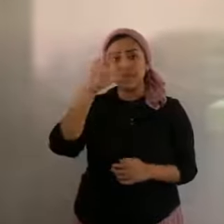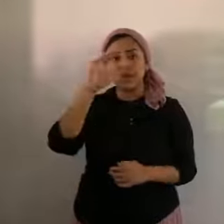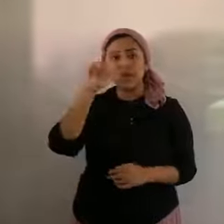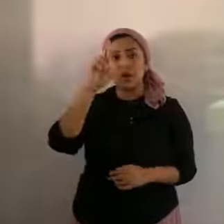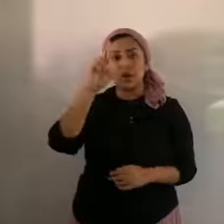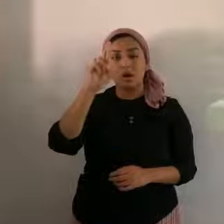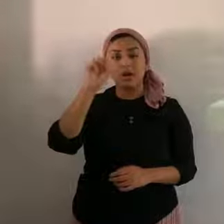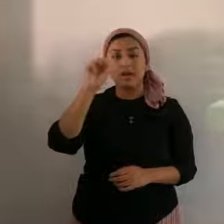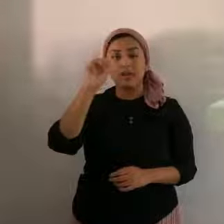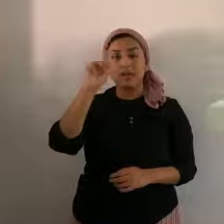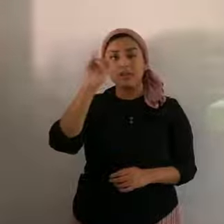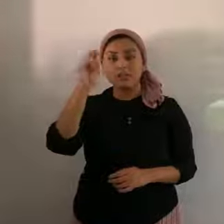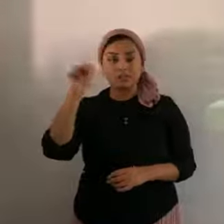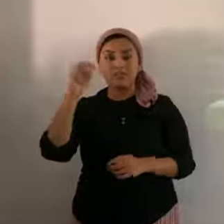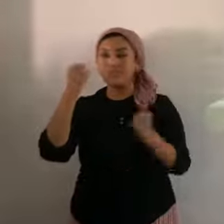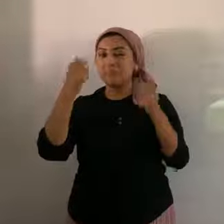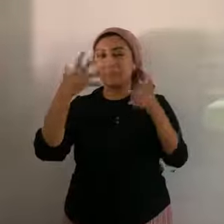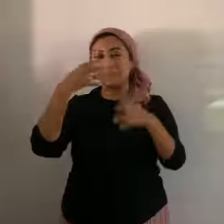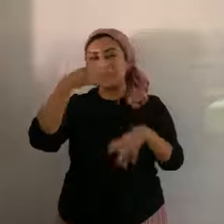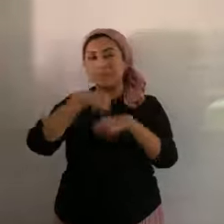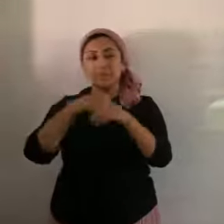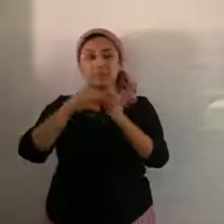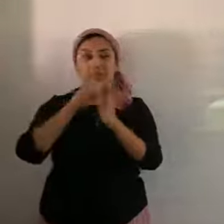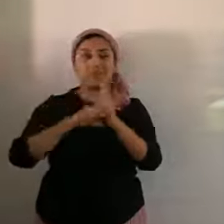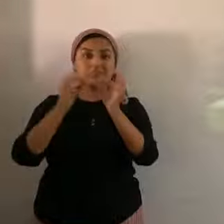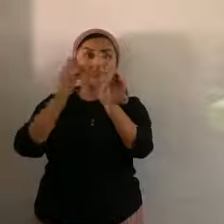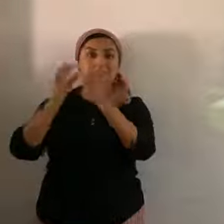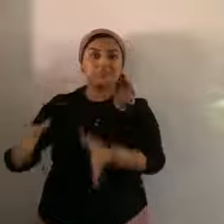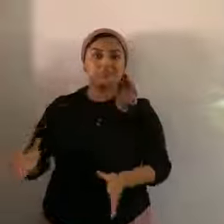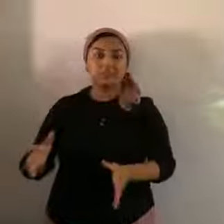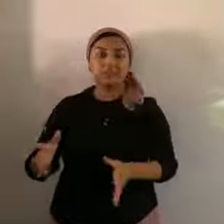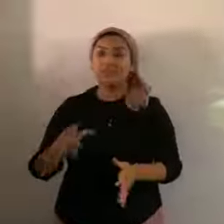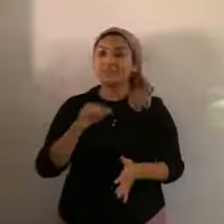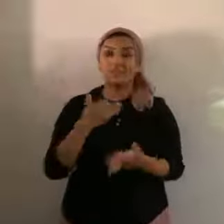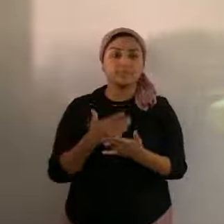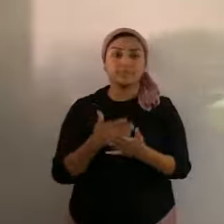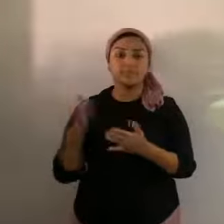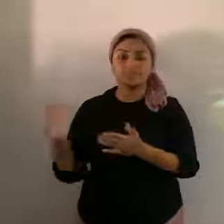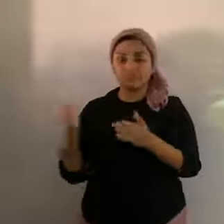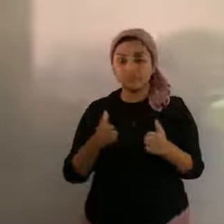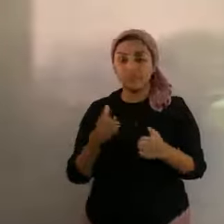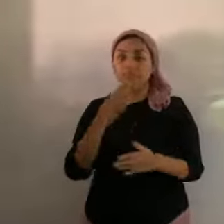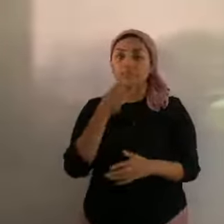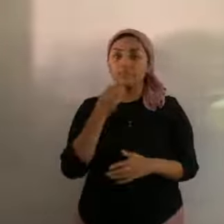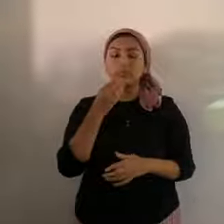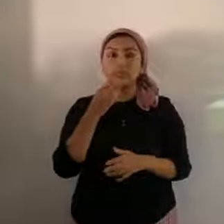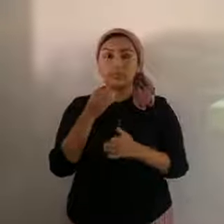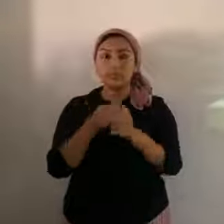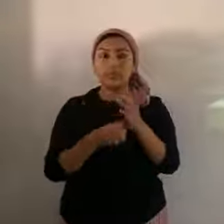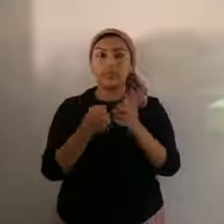miles de mandamientos de hombres que no sirven para nada. Ahora, vamos a Hebreos 11,